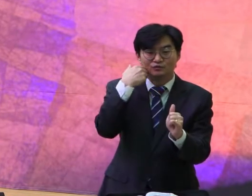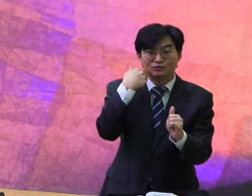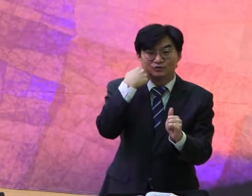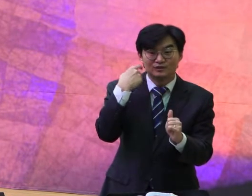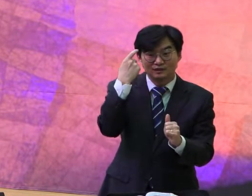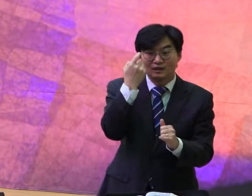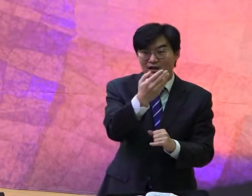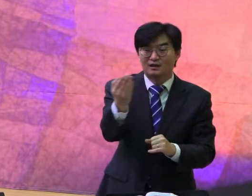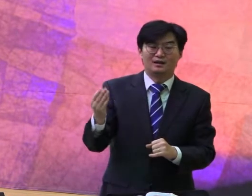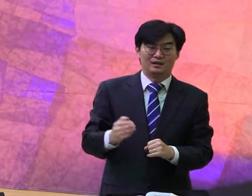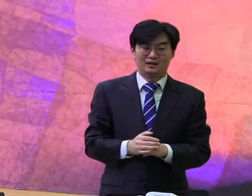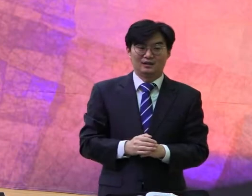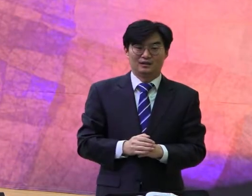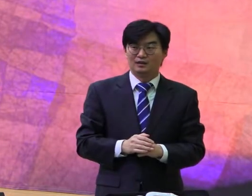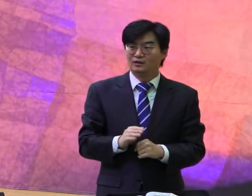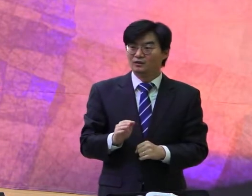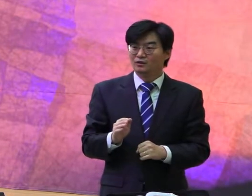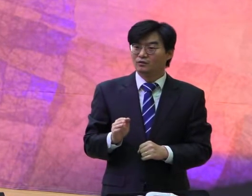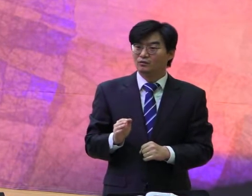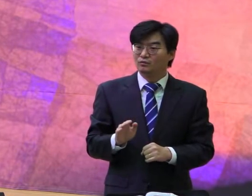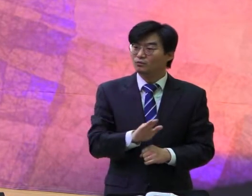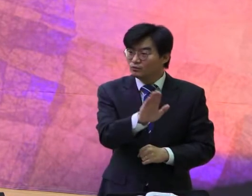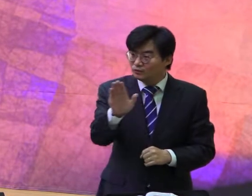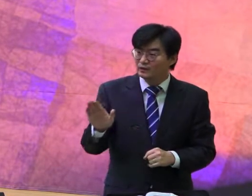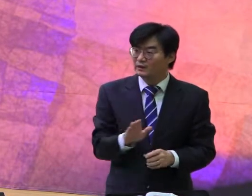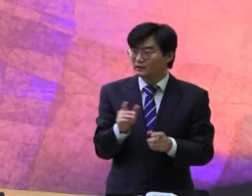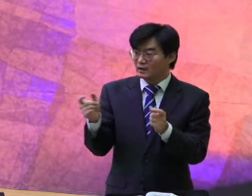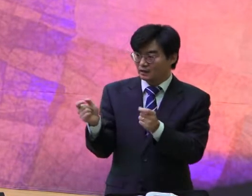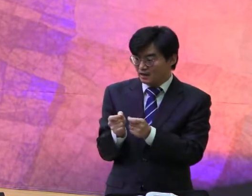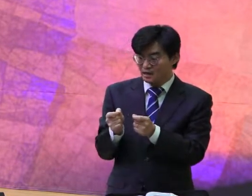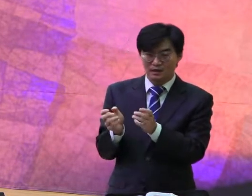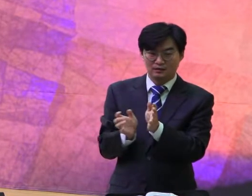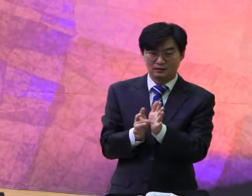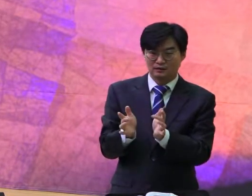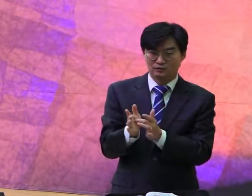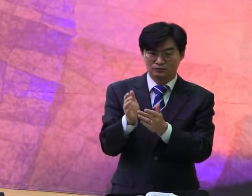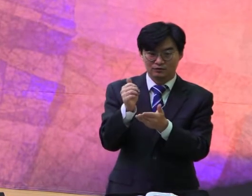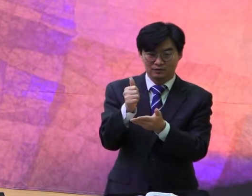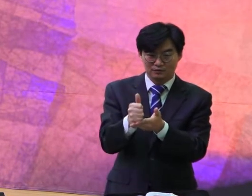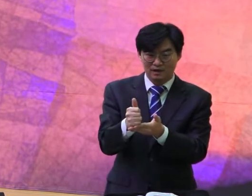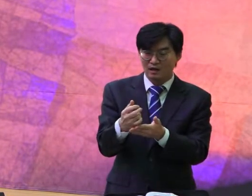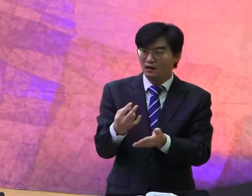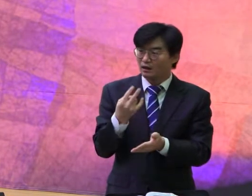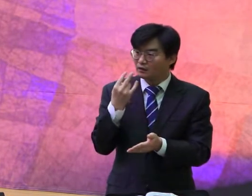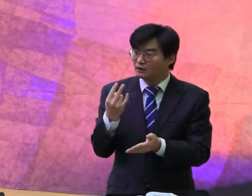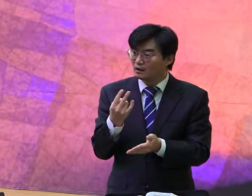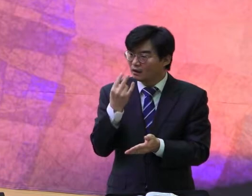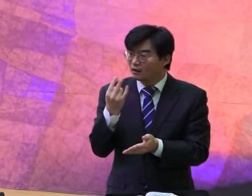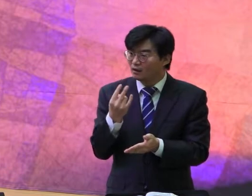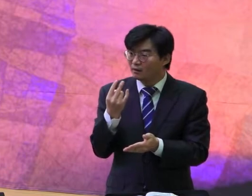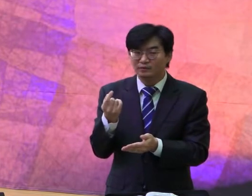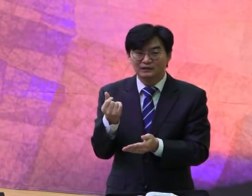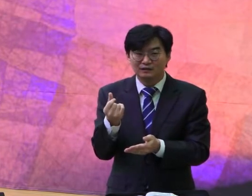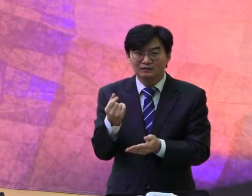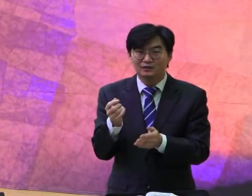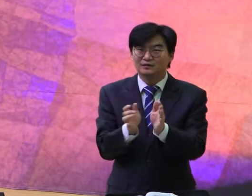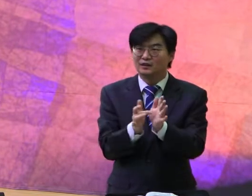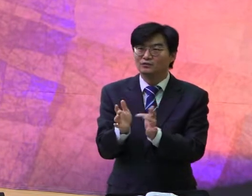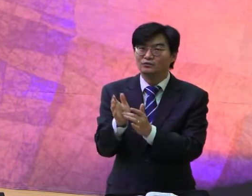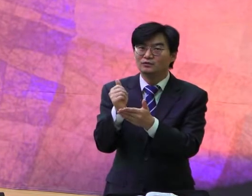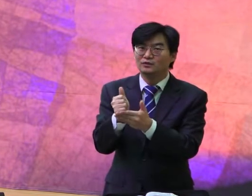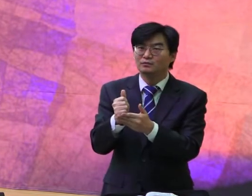여러분 곁에 그런 분이 있는 것이 기억되고 여러분 곁에 있는 예수님 향기라는 분이 생각나는 분이 있다면 그것도